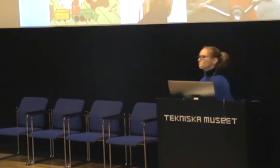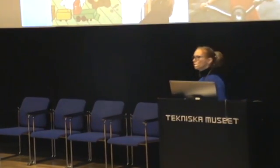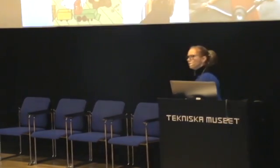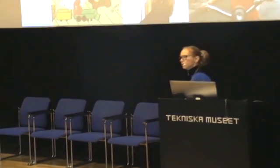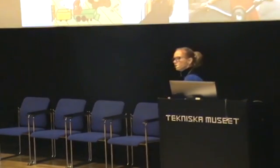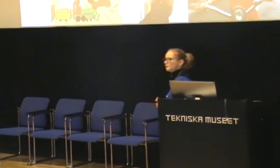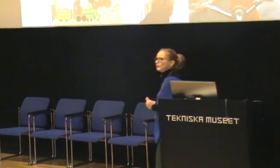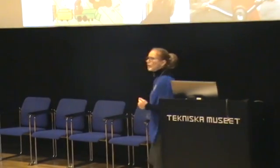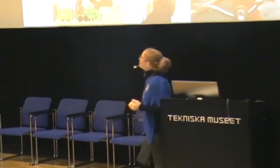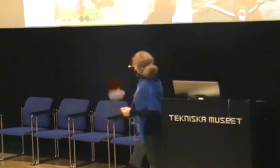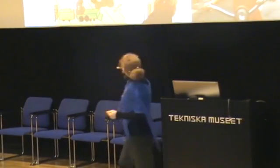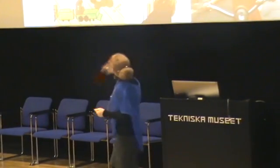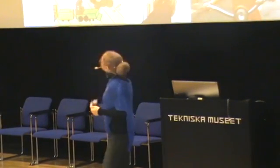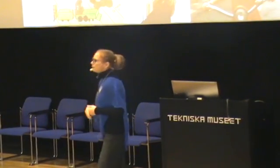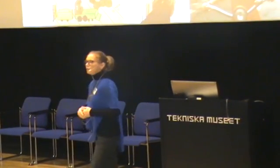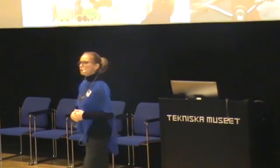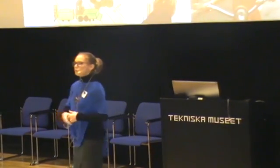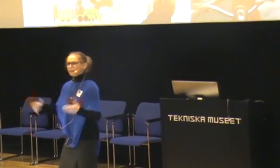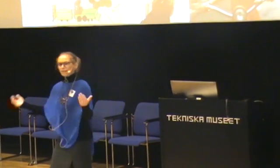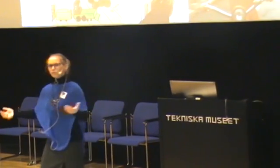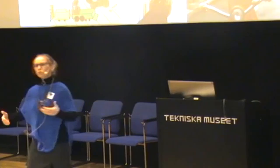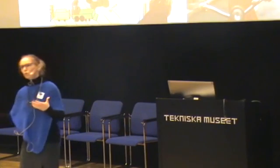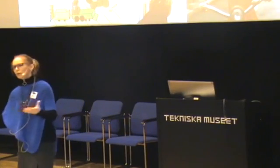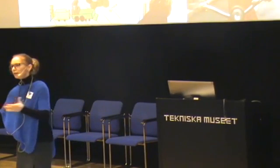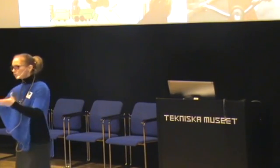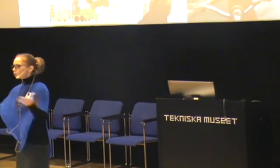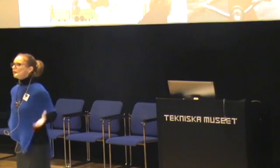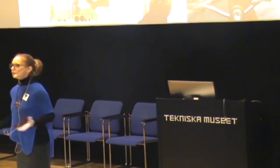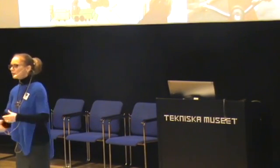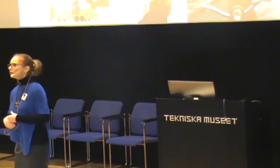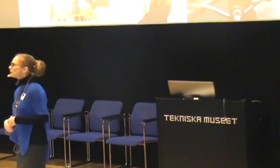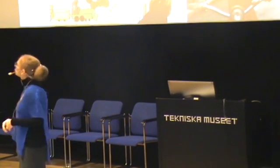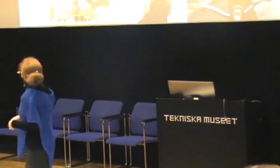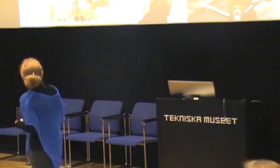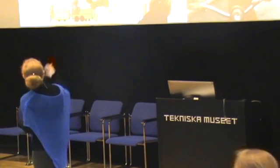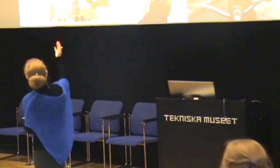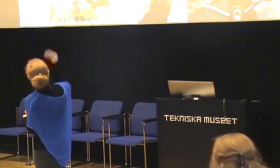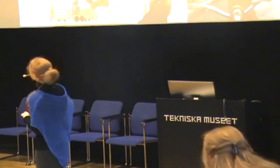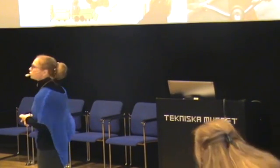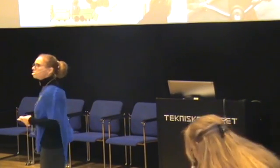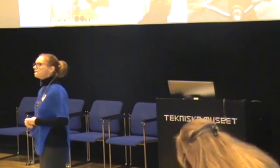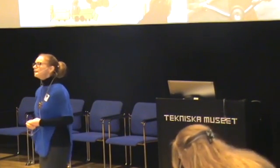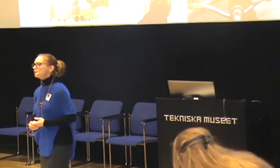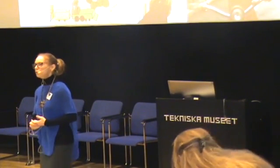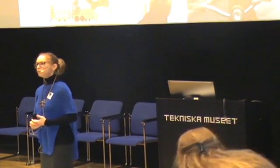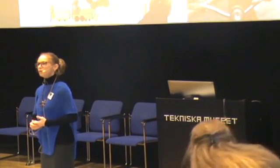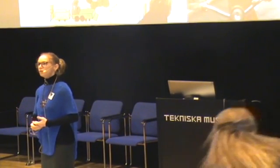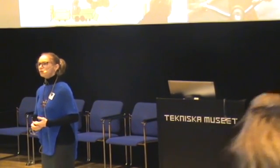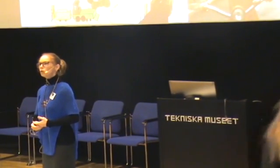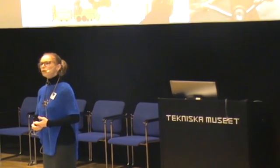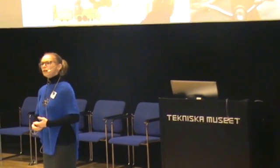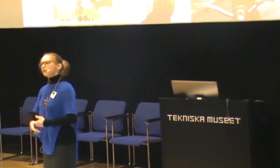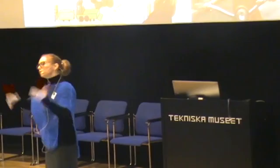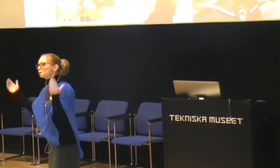Här startar vi. När jag kommer in i ett klassrum och står där. Jag står ju här för Erik just idag. Så dyker Tiger upp.